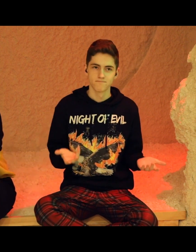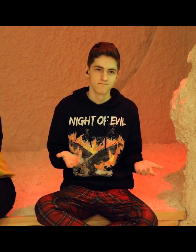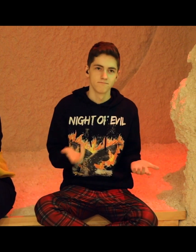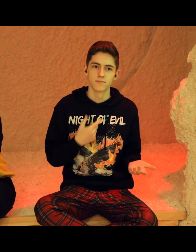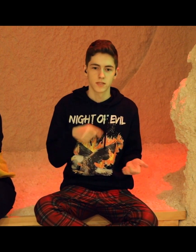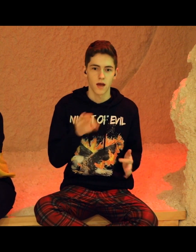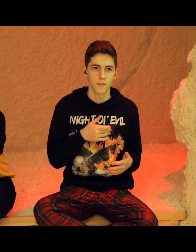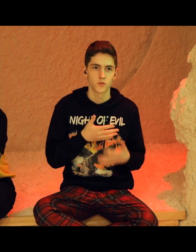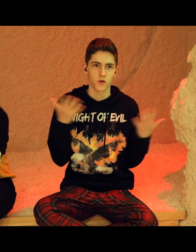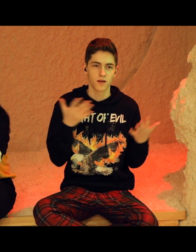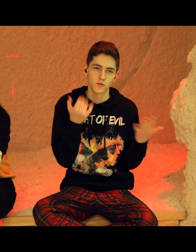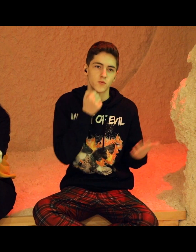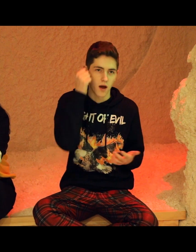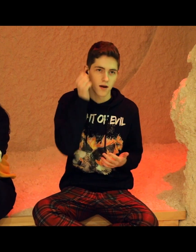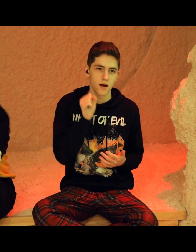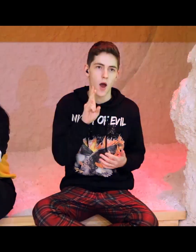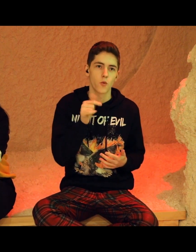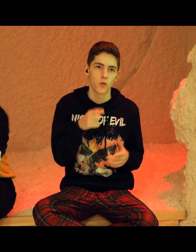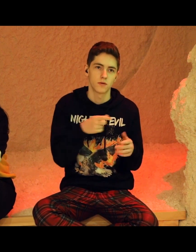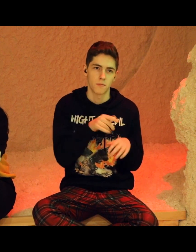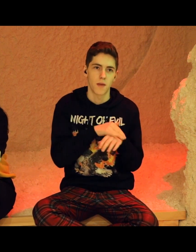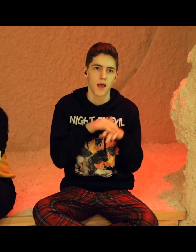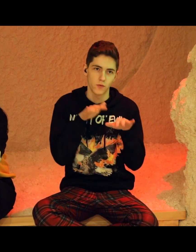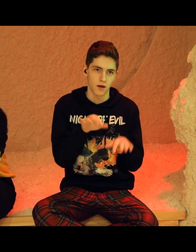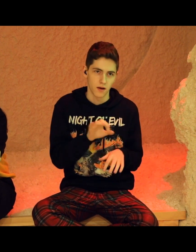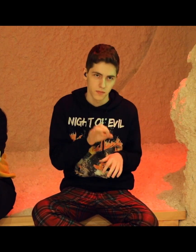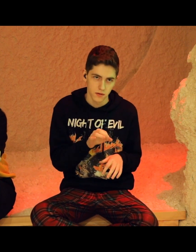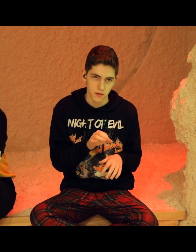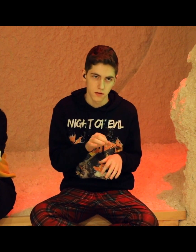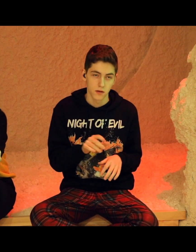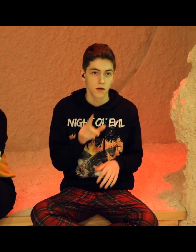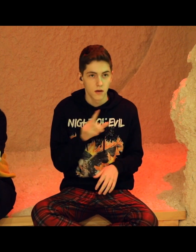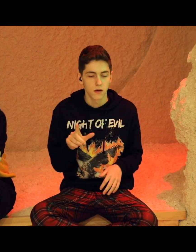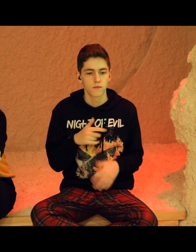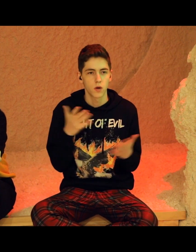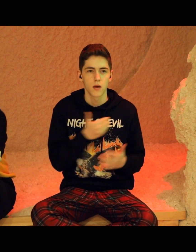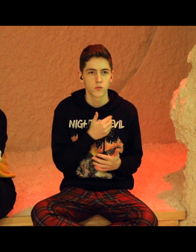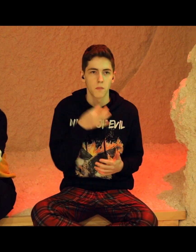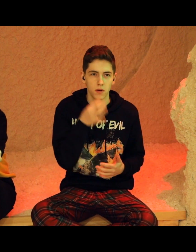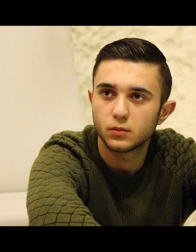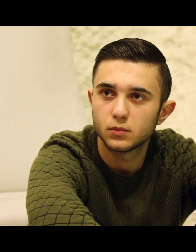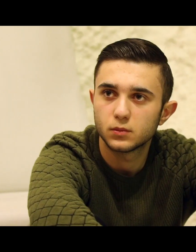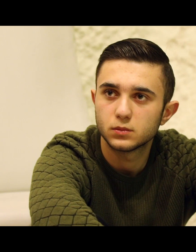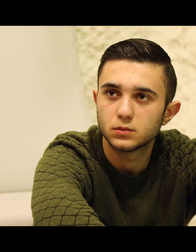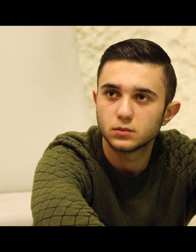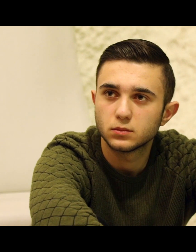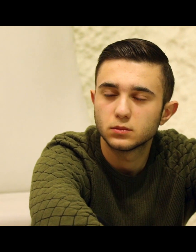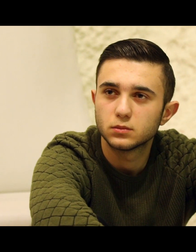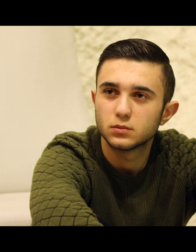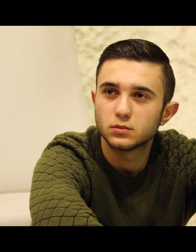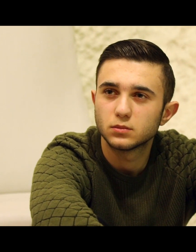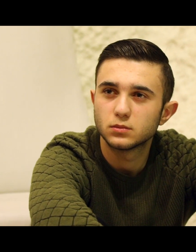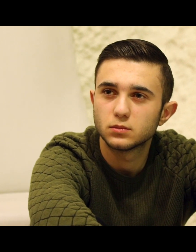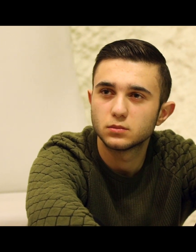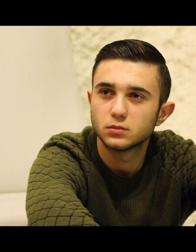մեր հոգիների մեջ, առանց դրա չգիտեմ մենք ինչ կլինենք։ Շնորհակալություն ակումբ բարեգործական կազմակերպությանը, հոգեբան